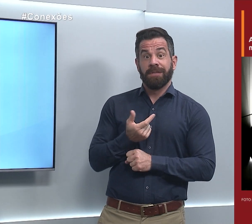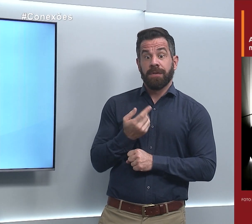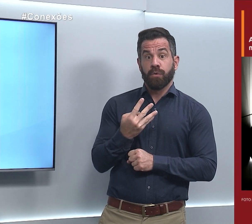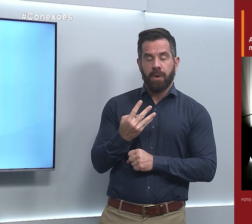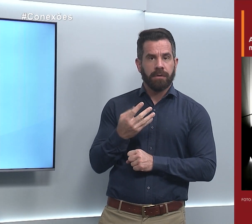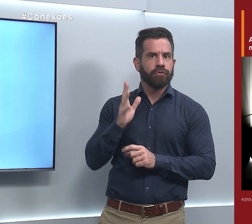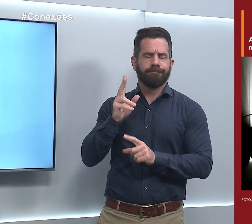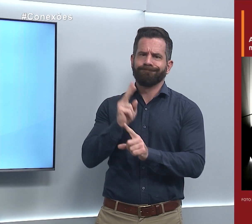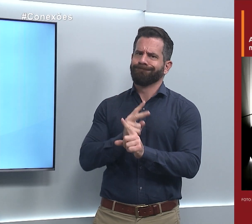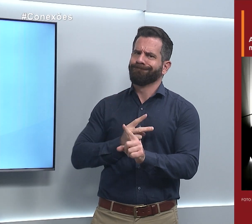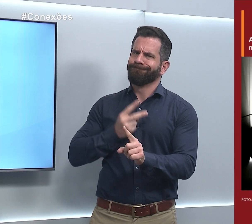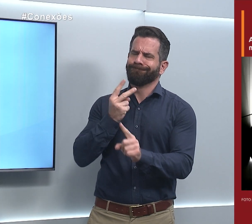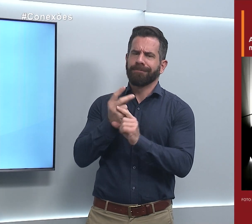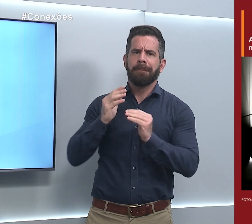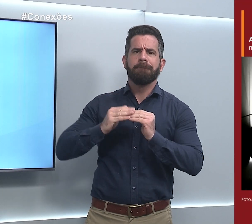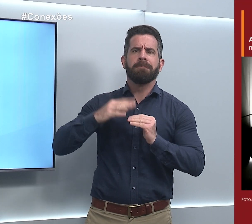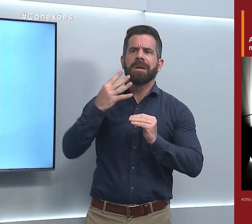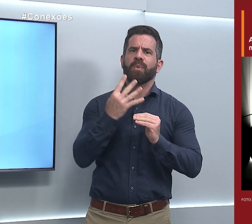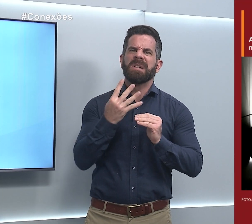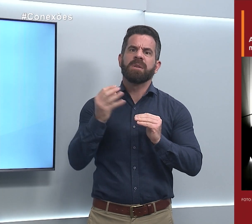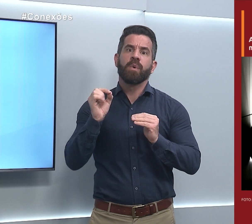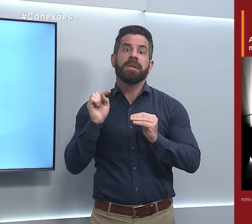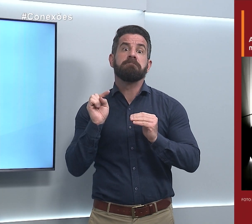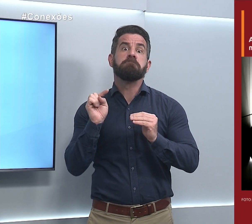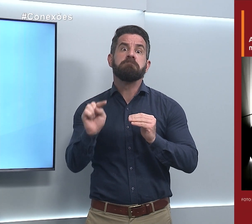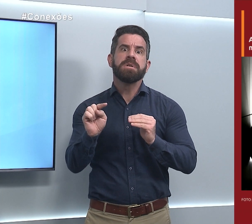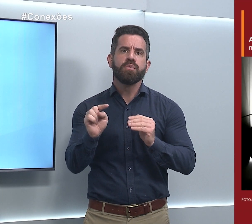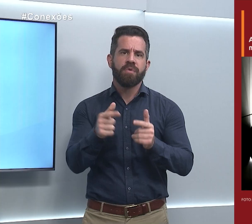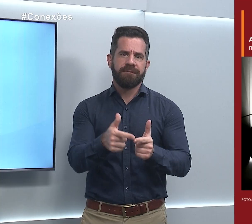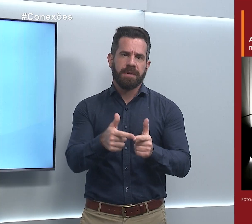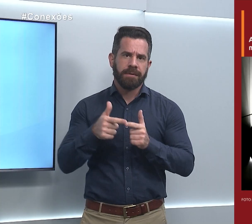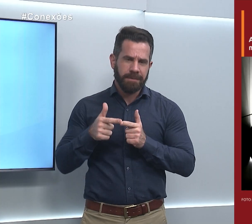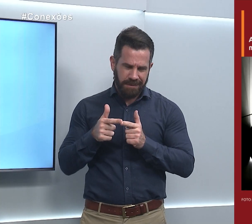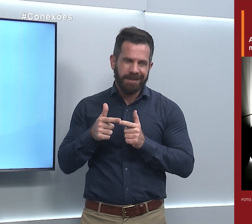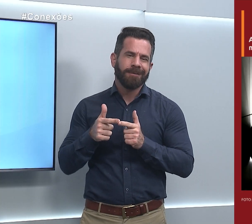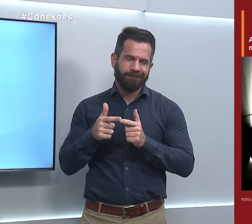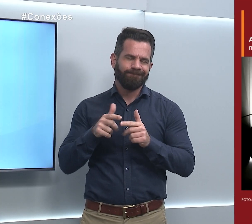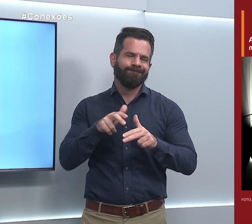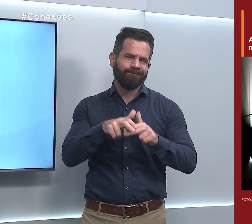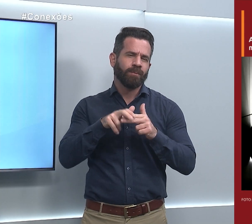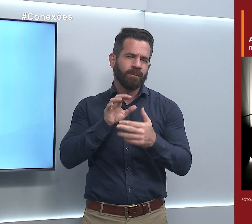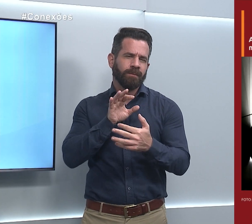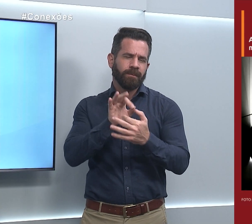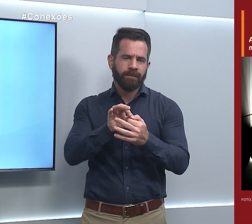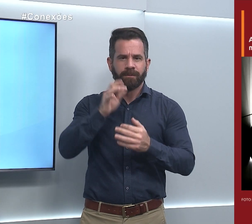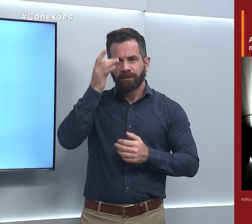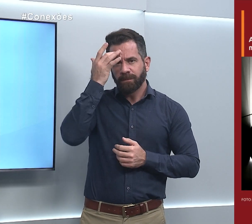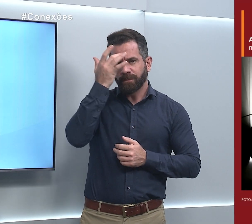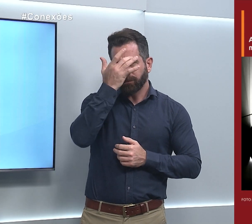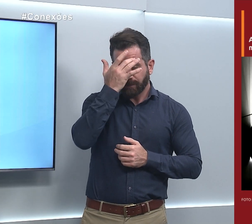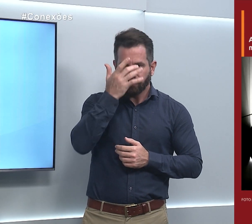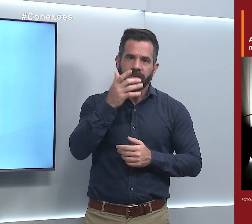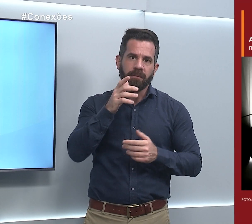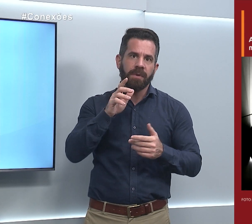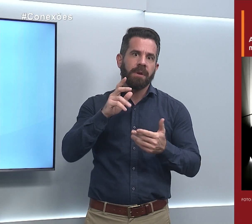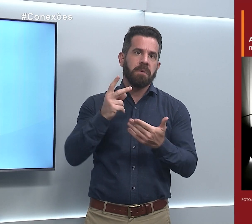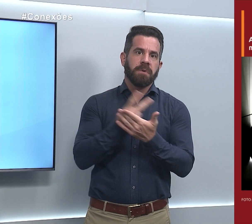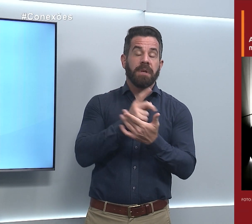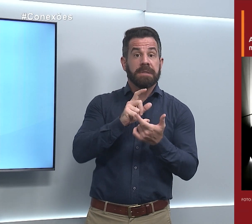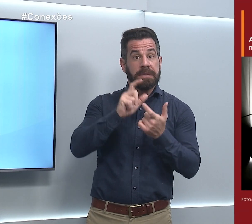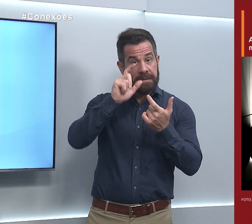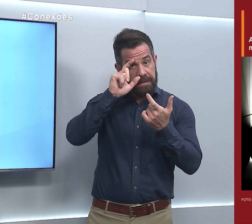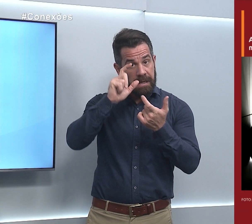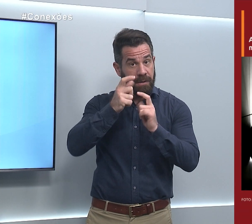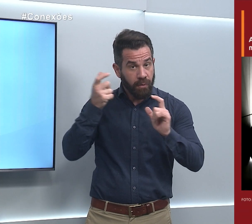passaram para mais de 440 mil afastamentos, em razão de transtornos mentais